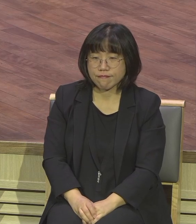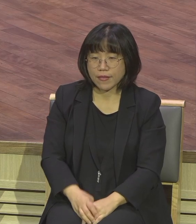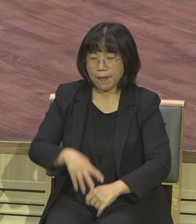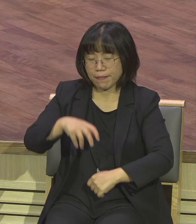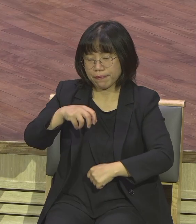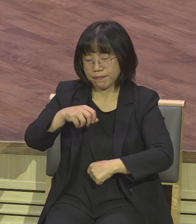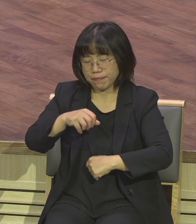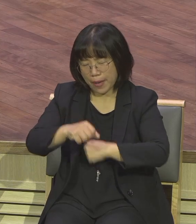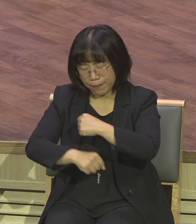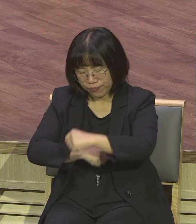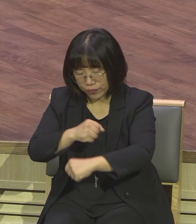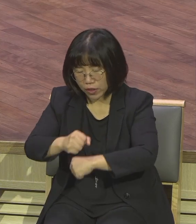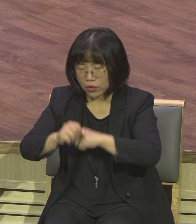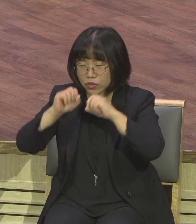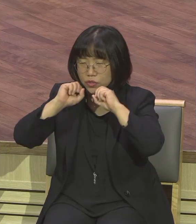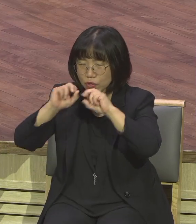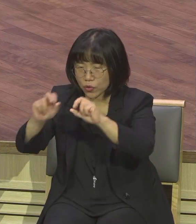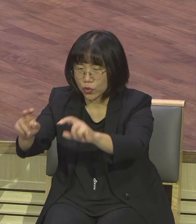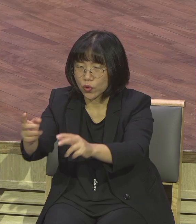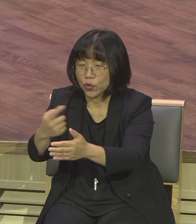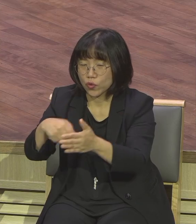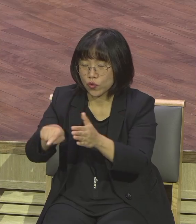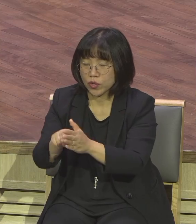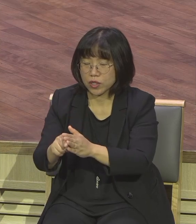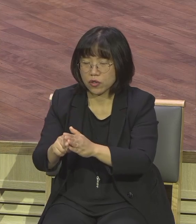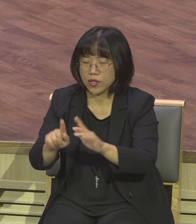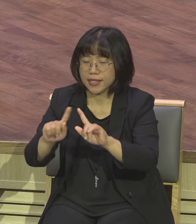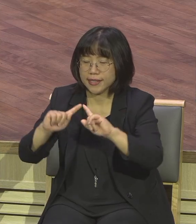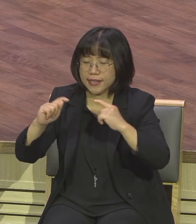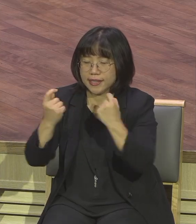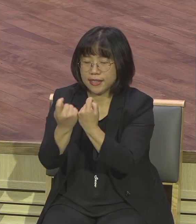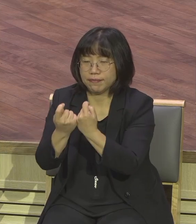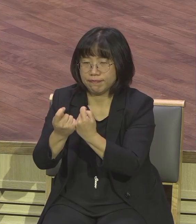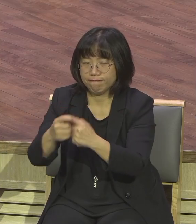마음껏 선교하도록 팀을 구성했다니까요.